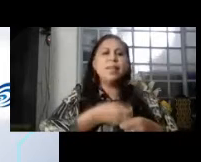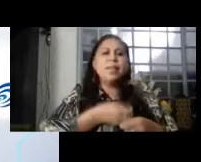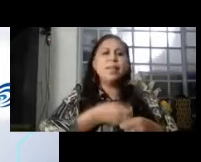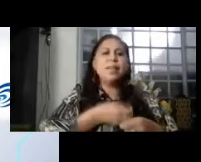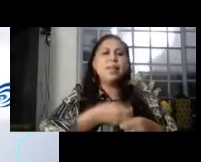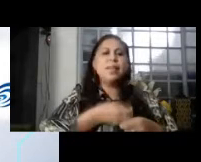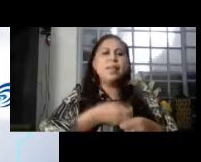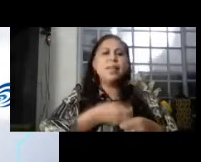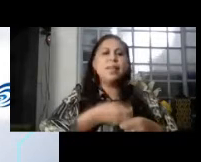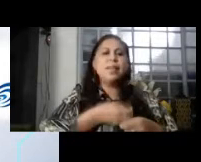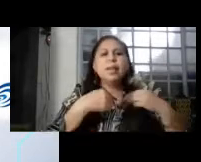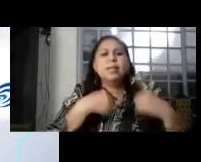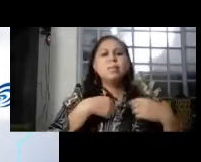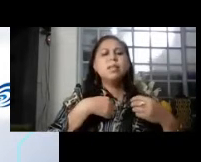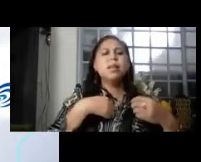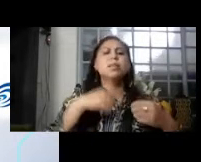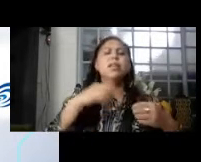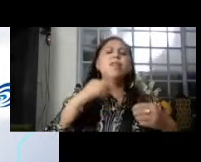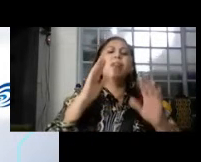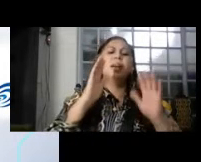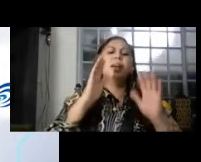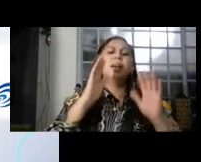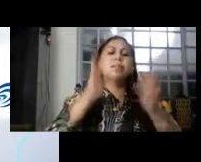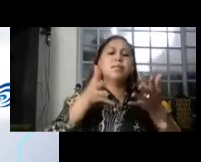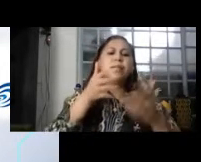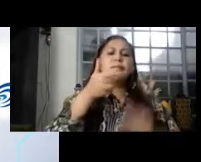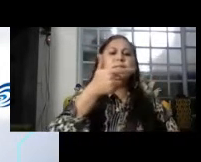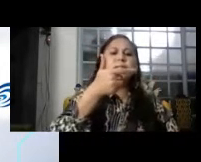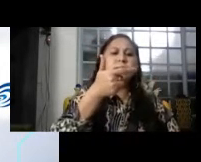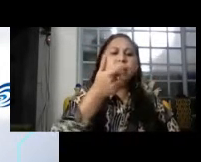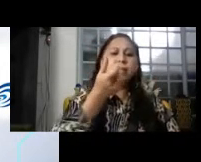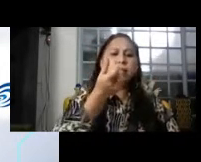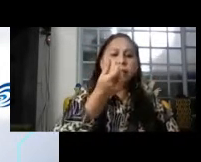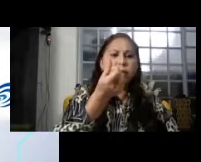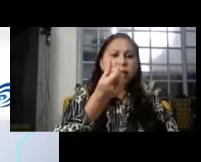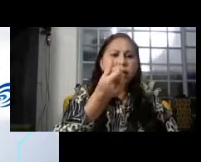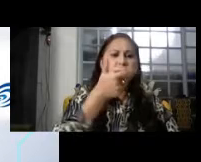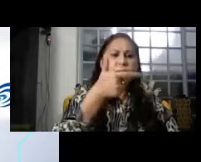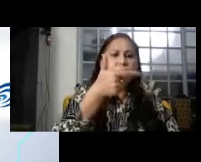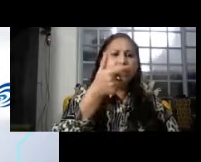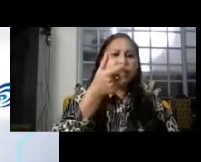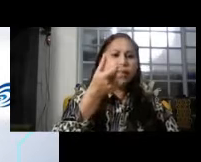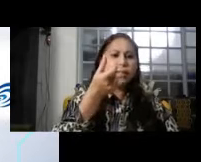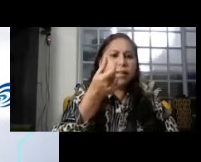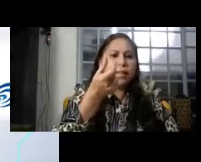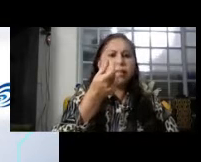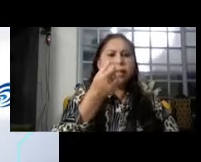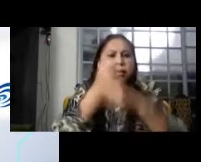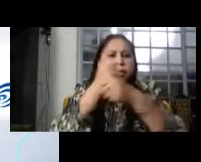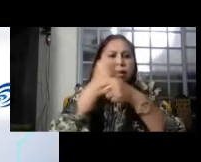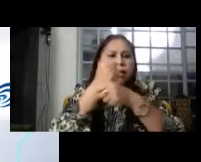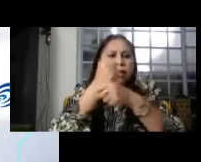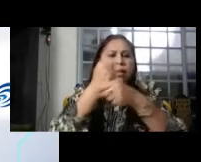a vida toda. Eu mesma já faz 26 anos, né? 26